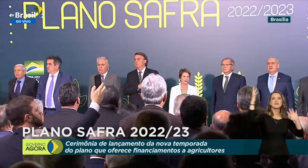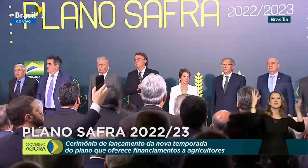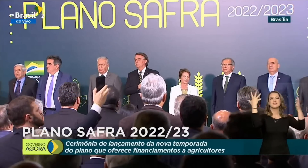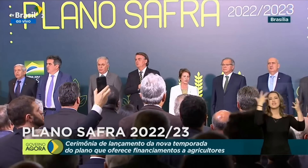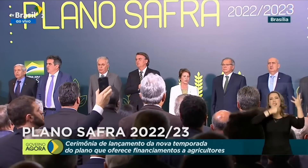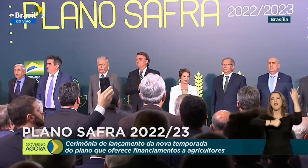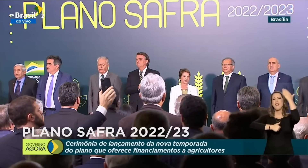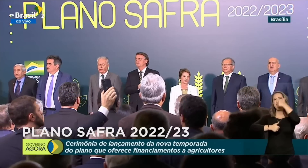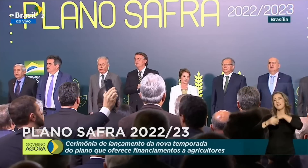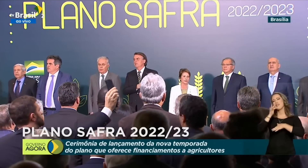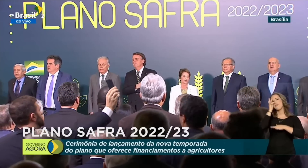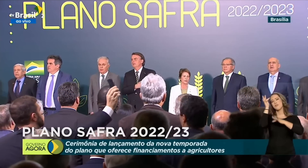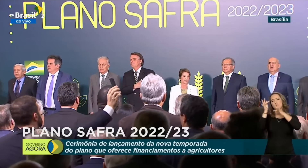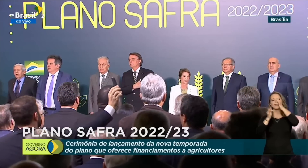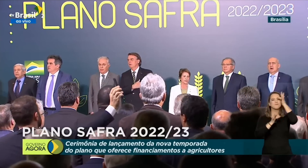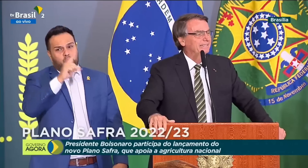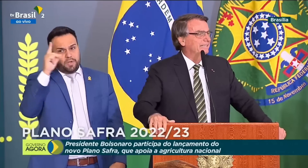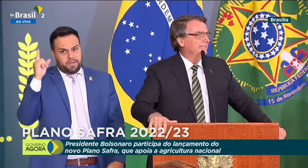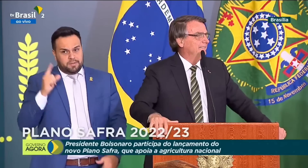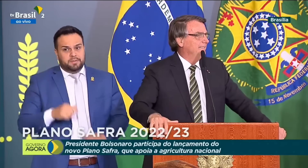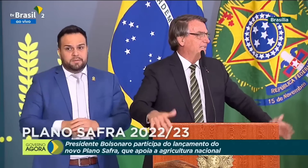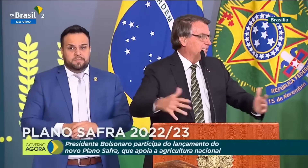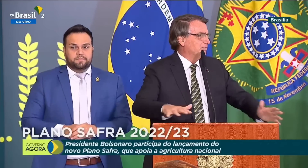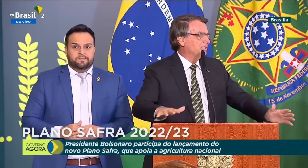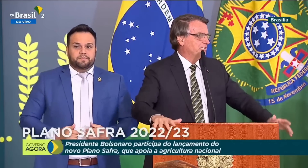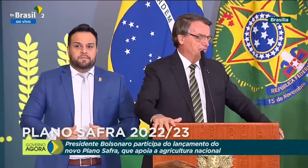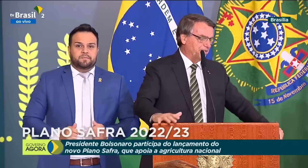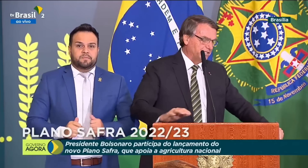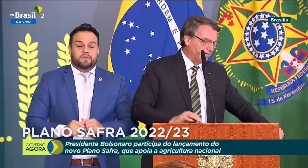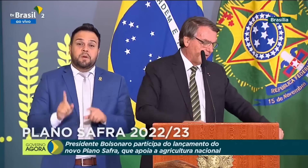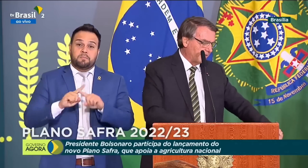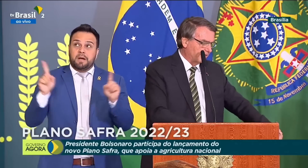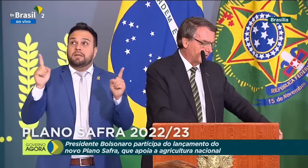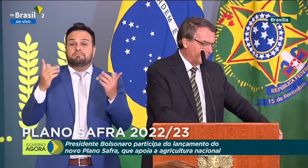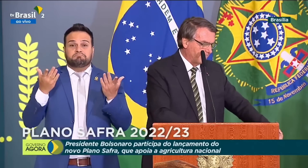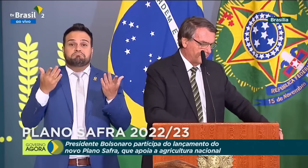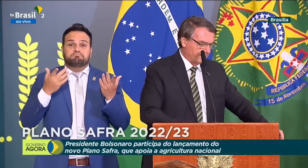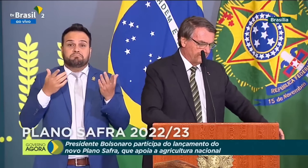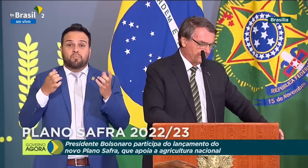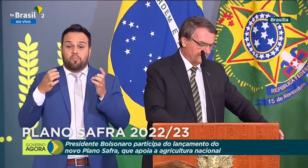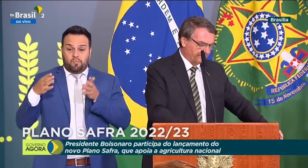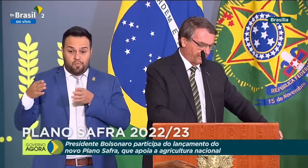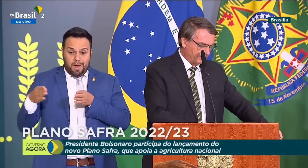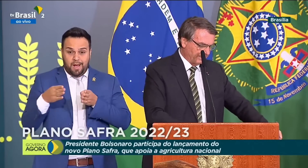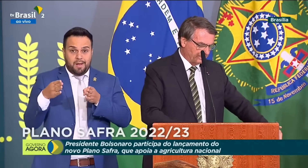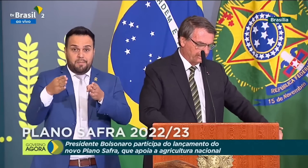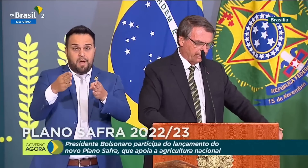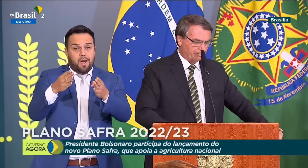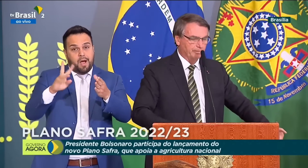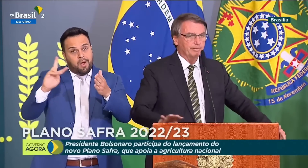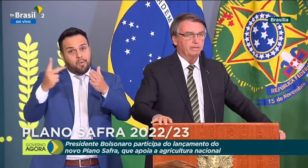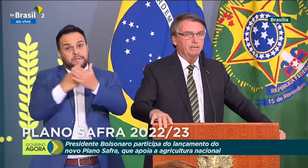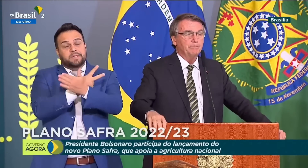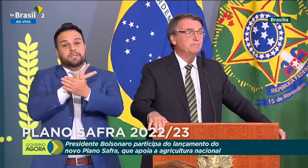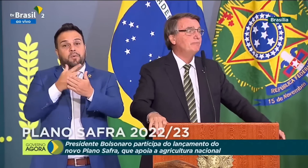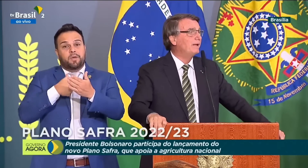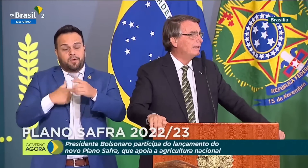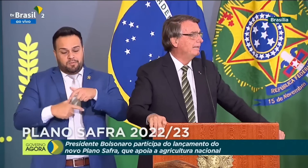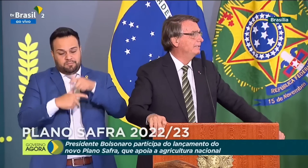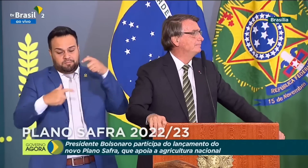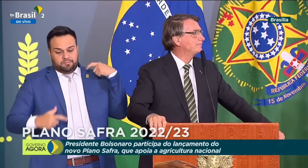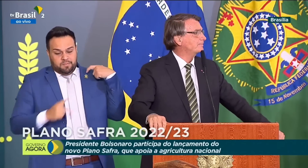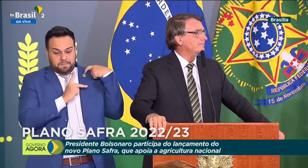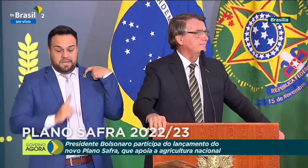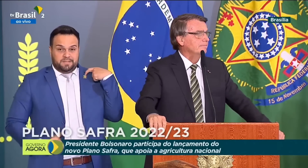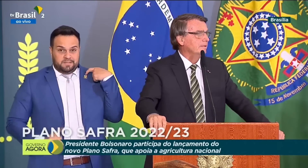presidente Jair Bolsonaro enalteceu a importância do setor, não apenas para a economia brasileira, mas para ajudar a combater